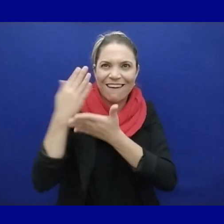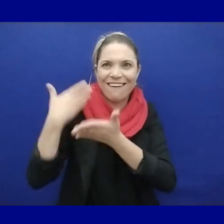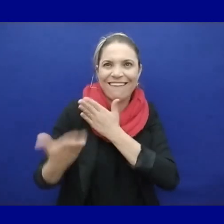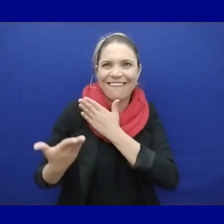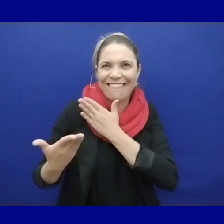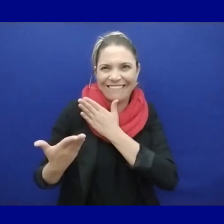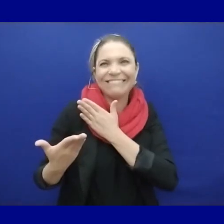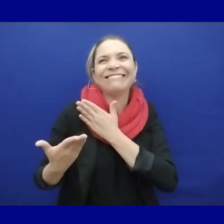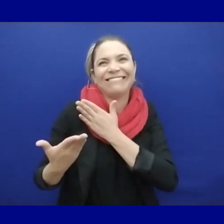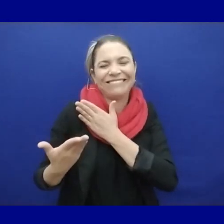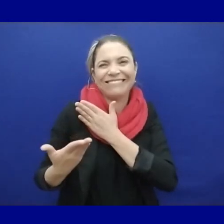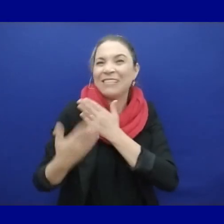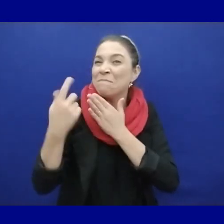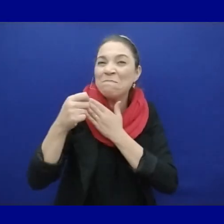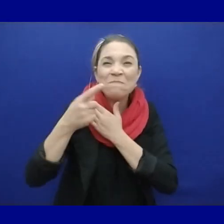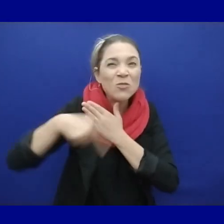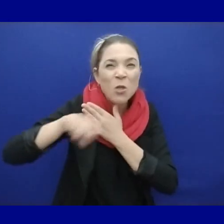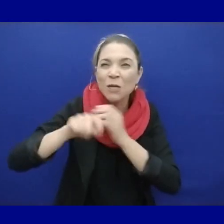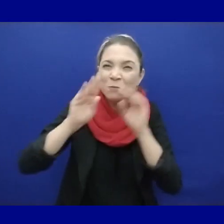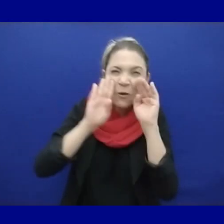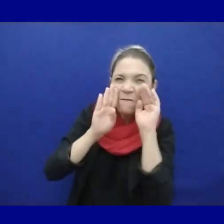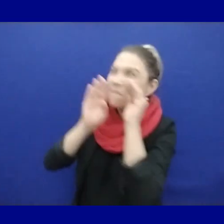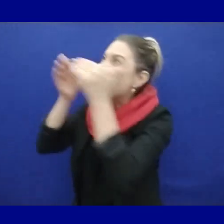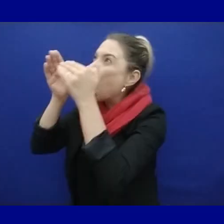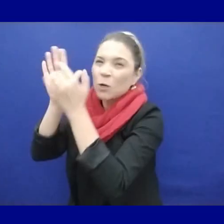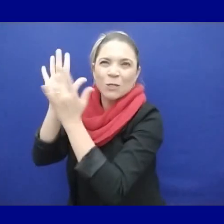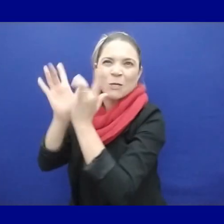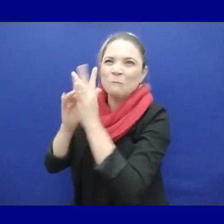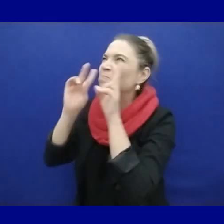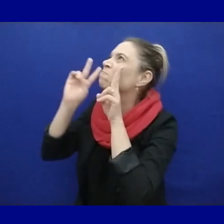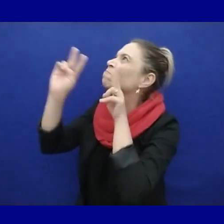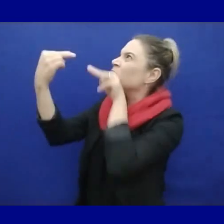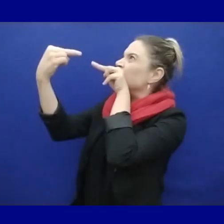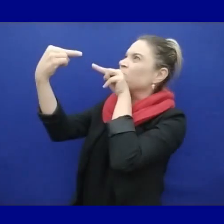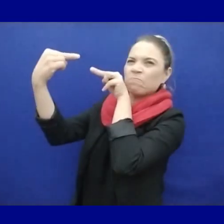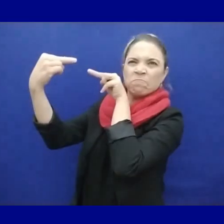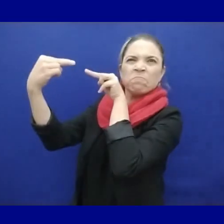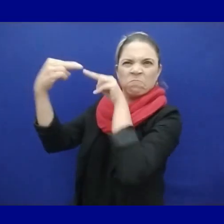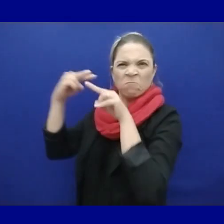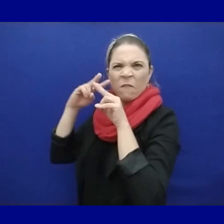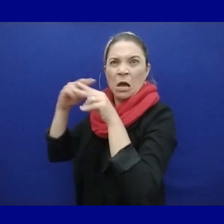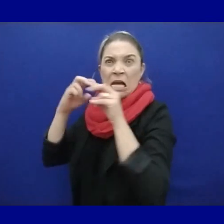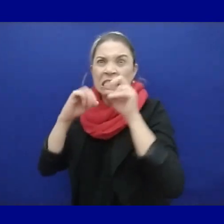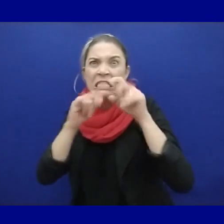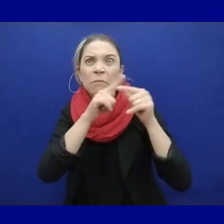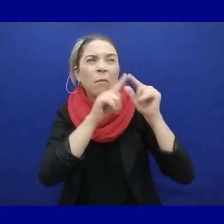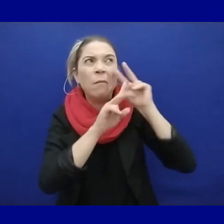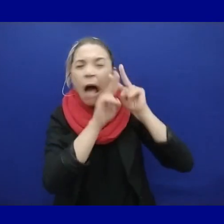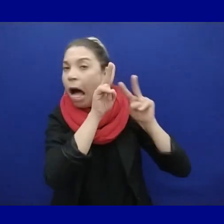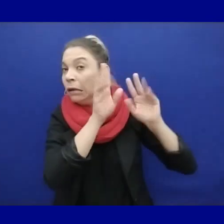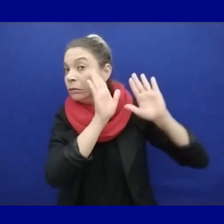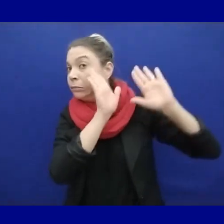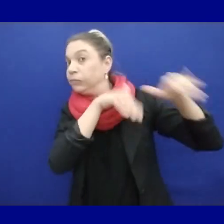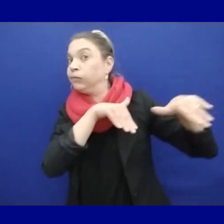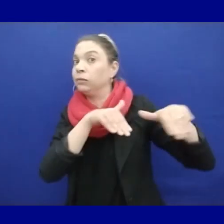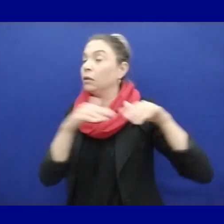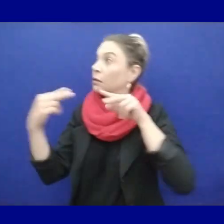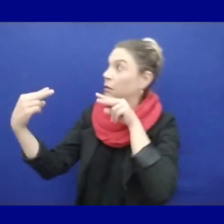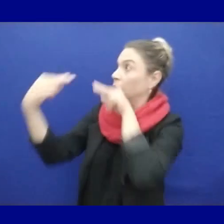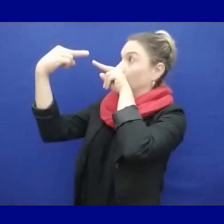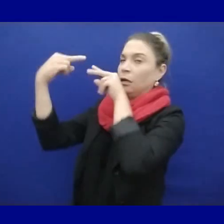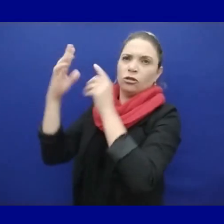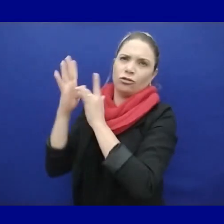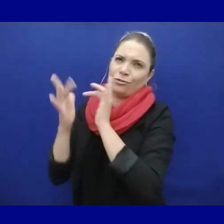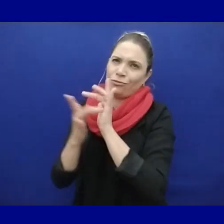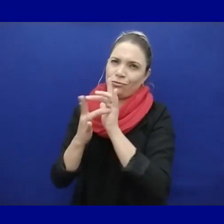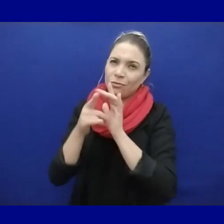somente. Jesus é Deus. Verdadeiramente és vindo de Deus, és filho de Deus. Jesus